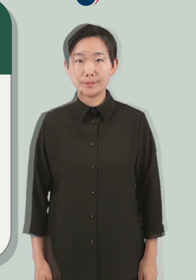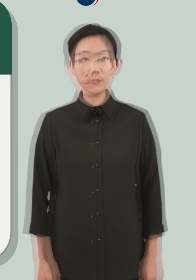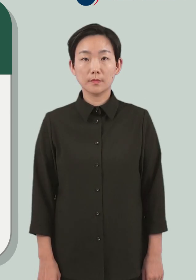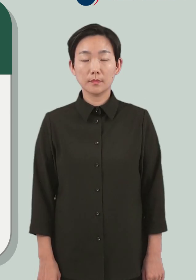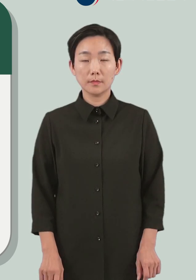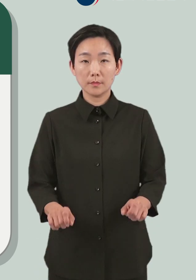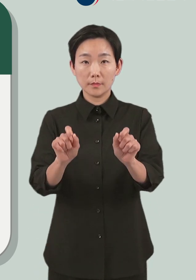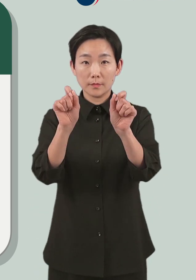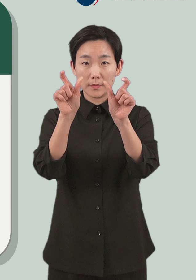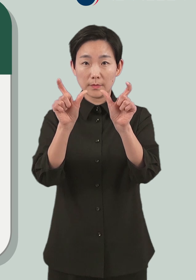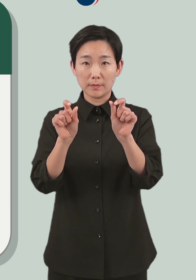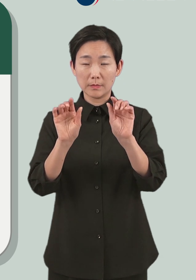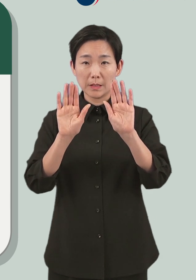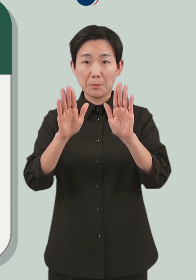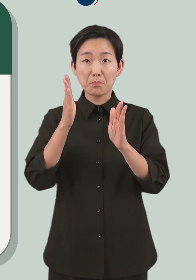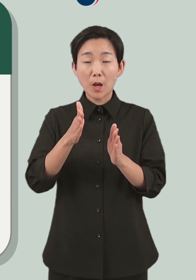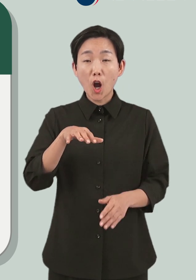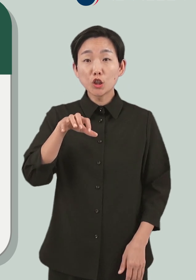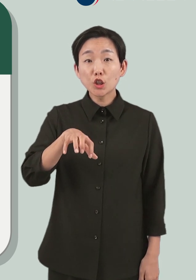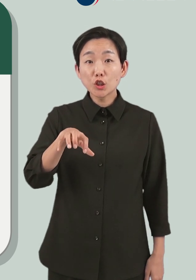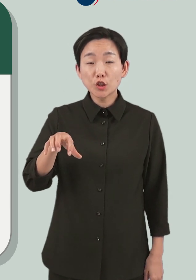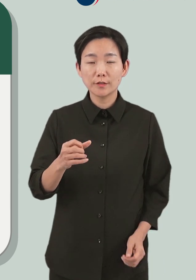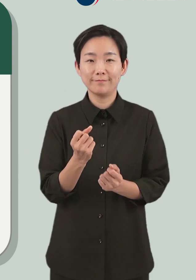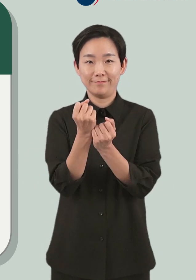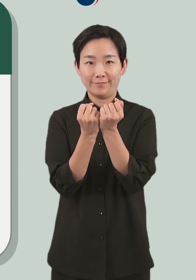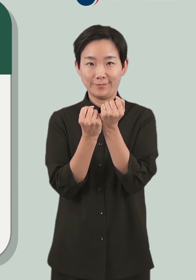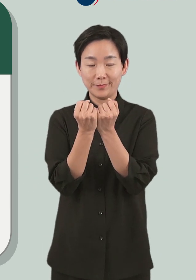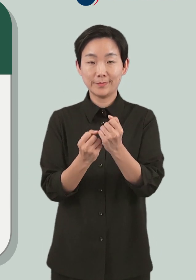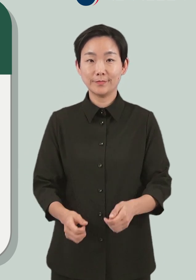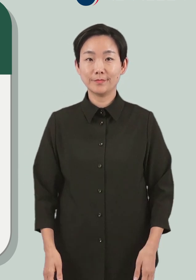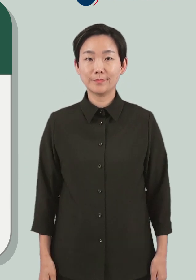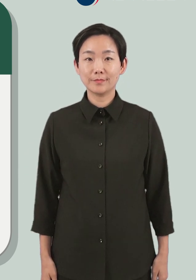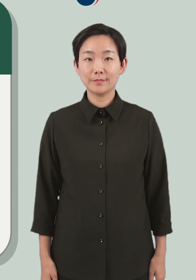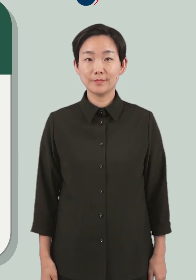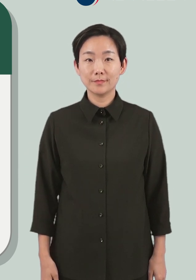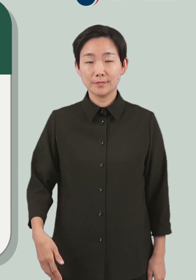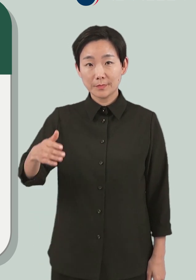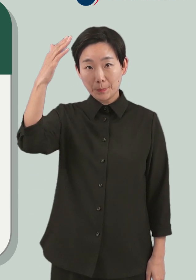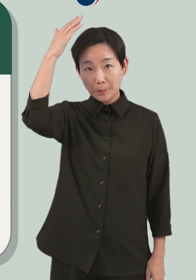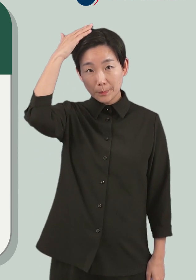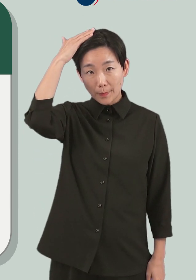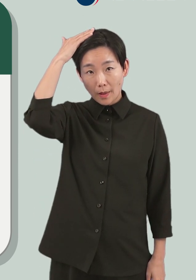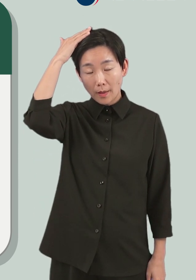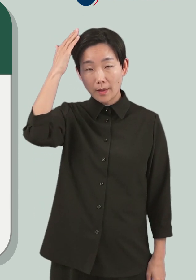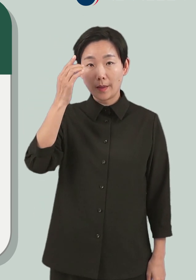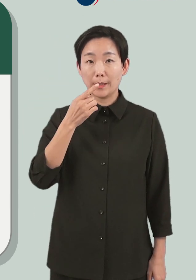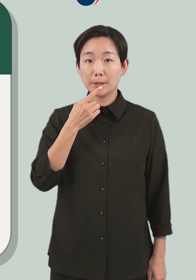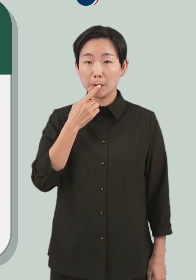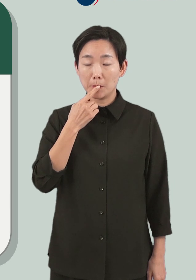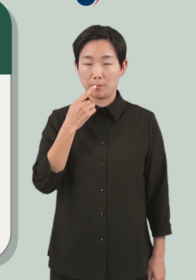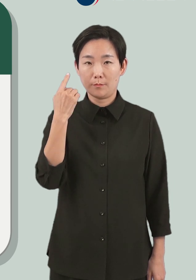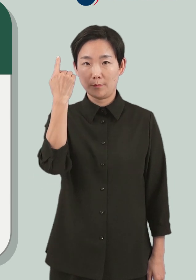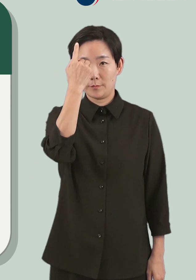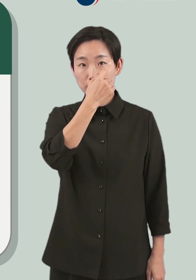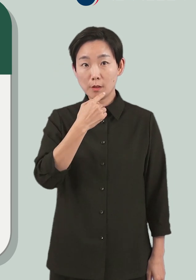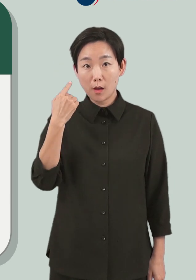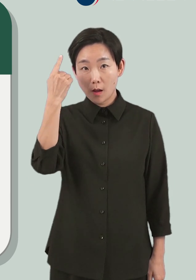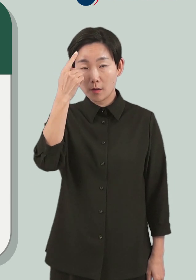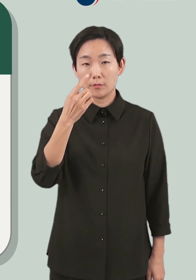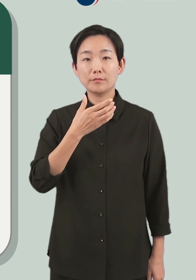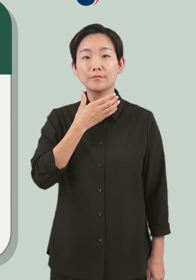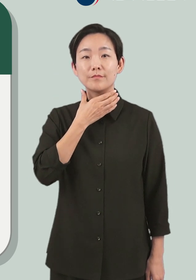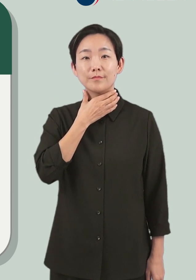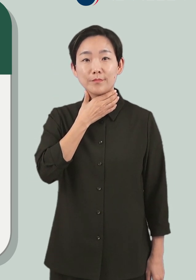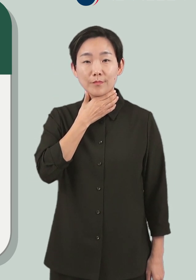바랍니다. 본 의료기기를 사용할 때 다음 부위에는 패드를 절대 사용해선 안 됩니다. 머리, 입 또는